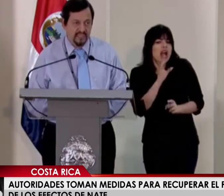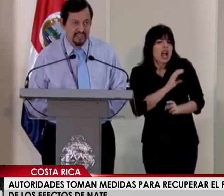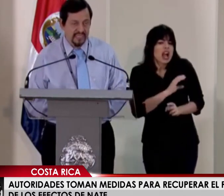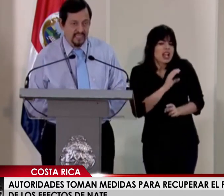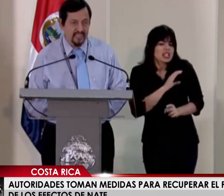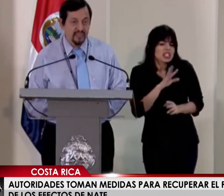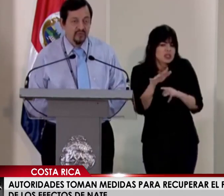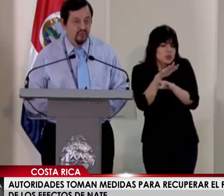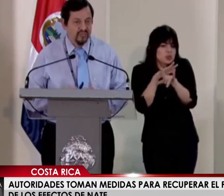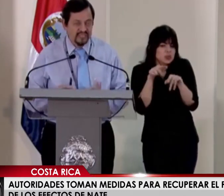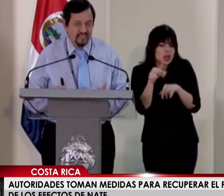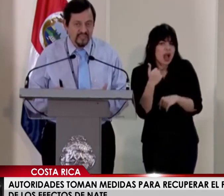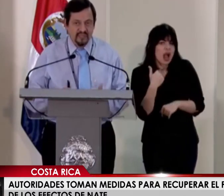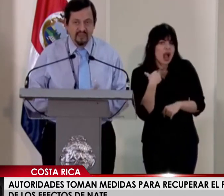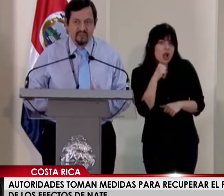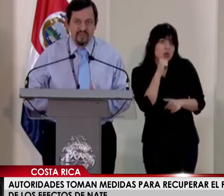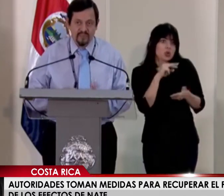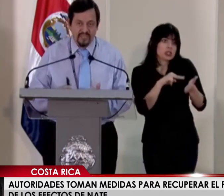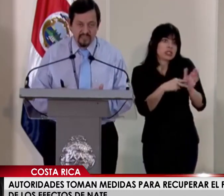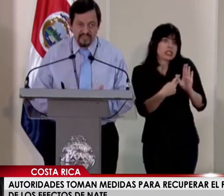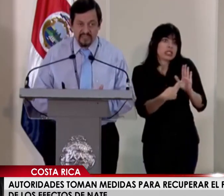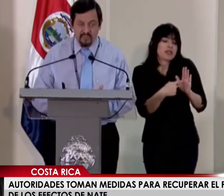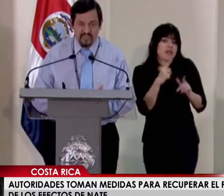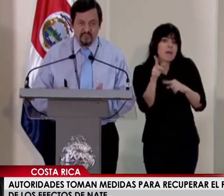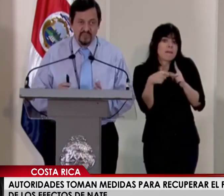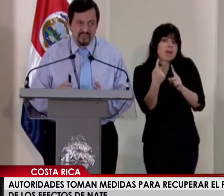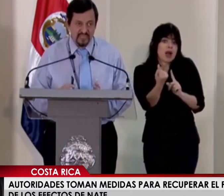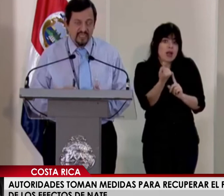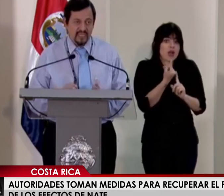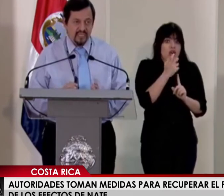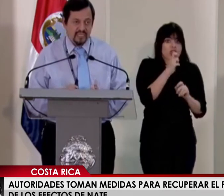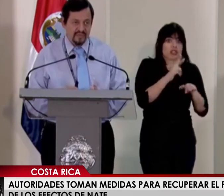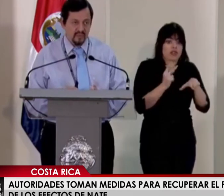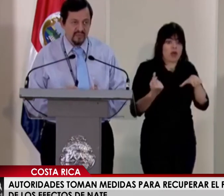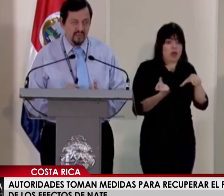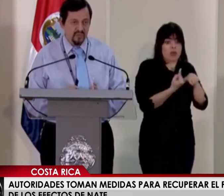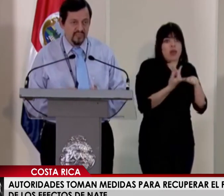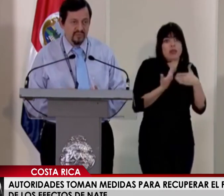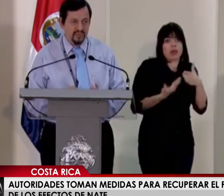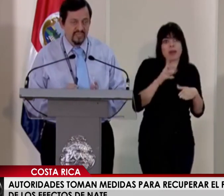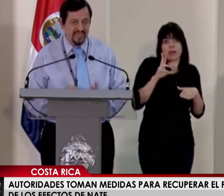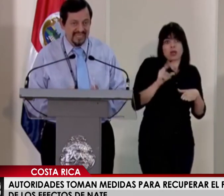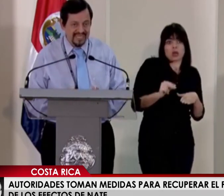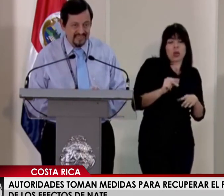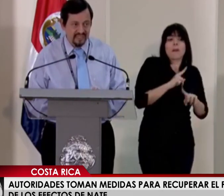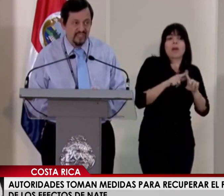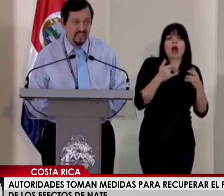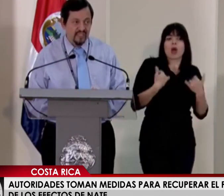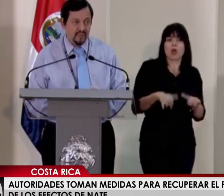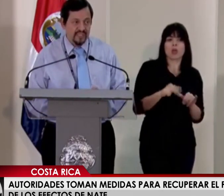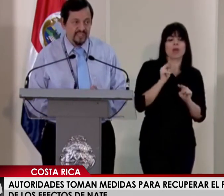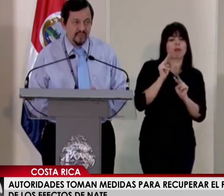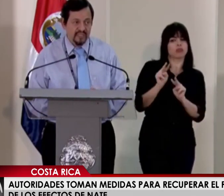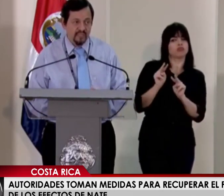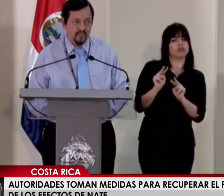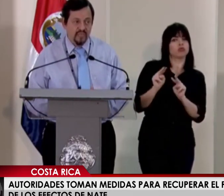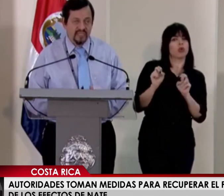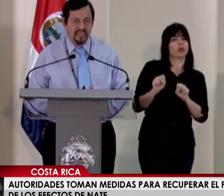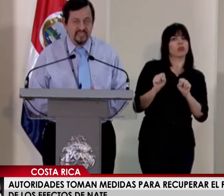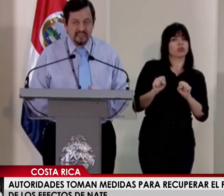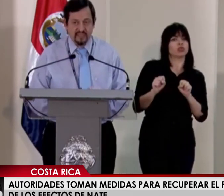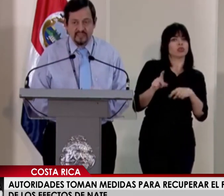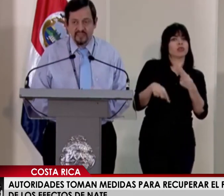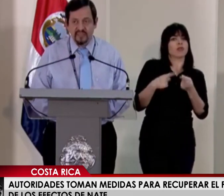onda tiene. No necesariamente va a impactar al país, pero estamos en un proceso de vigilancia precisamente por